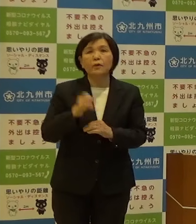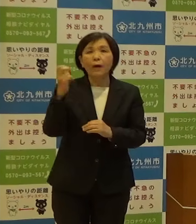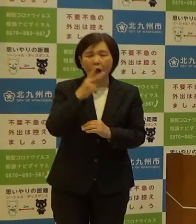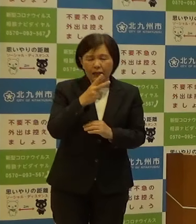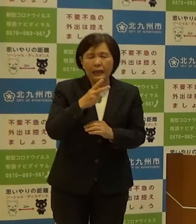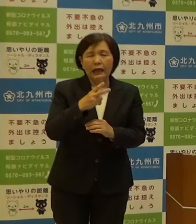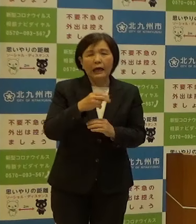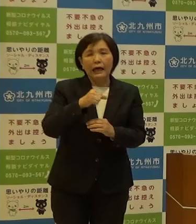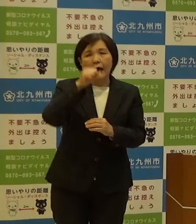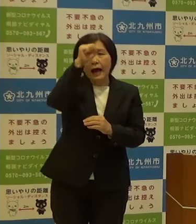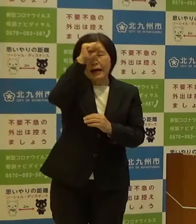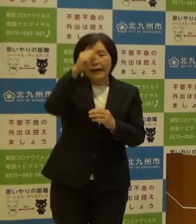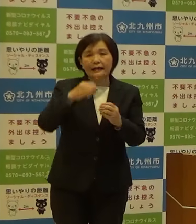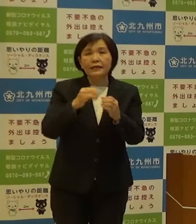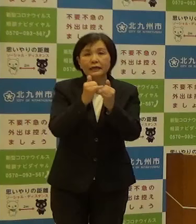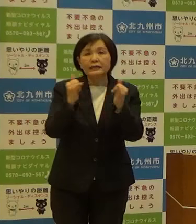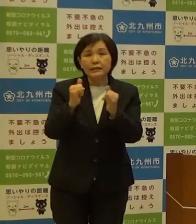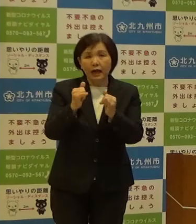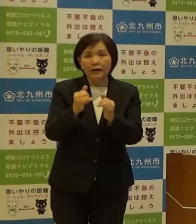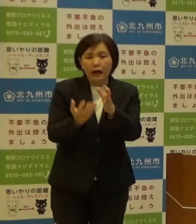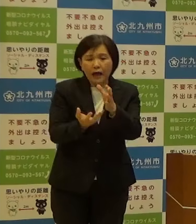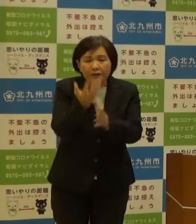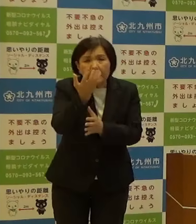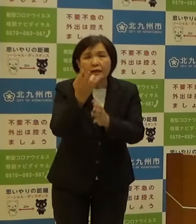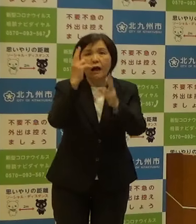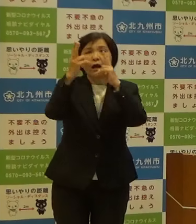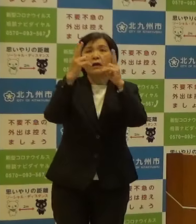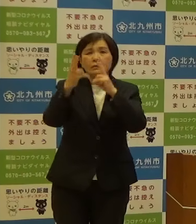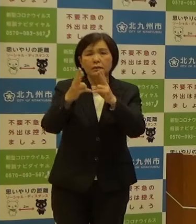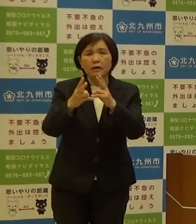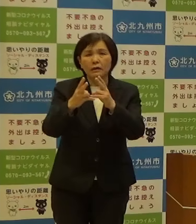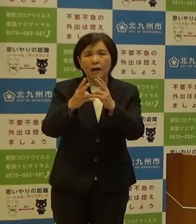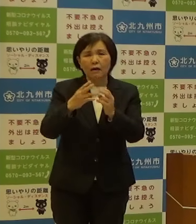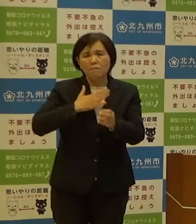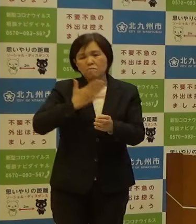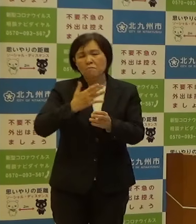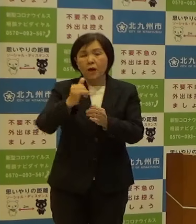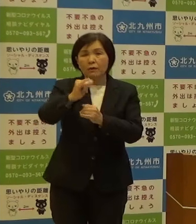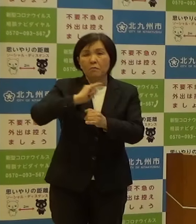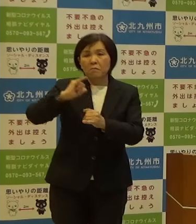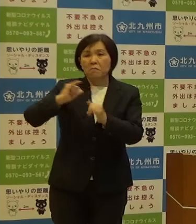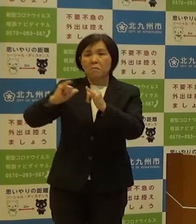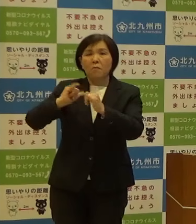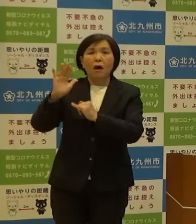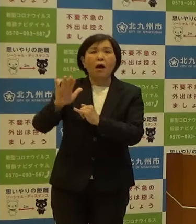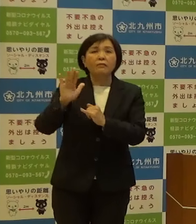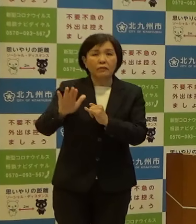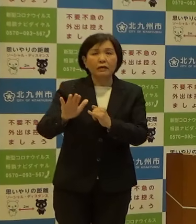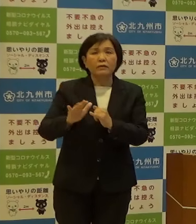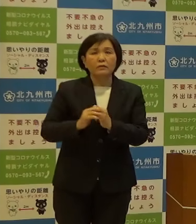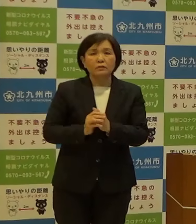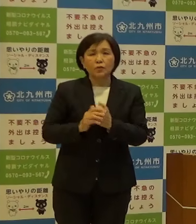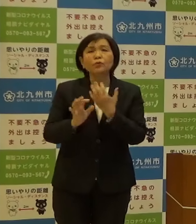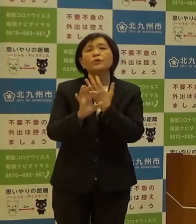企業が多数のクレームを受けた、こうした事例があったと聞いております。